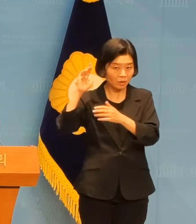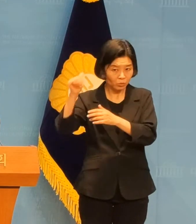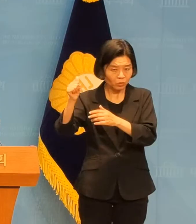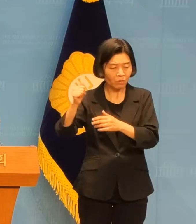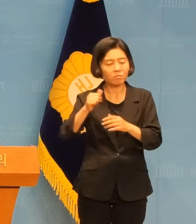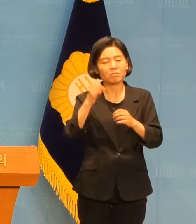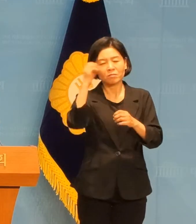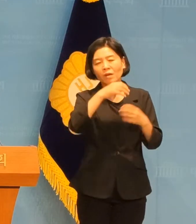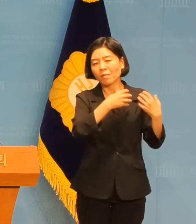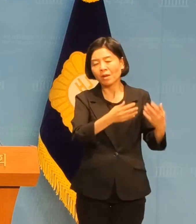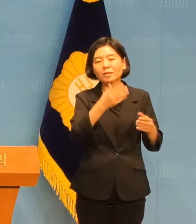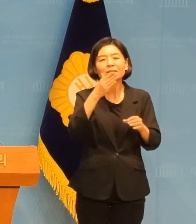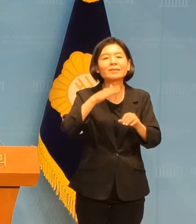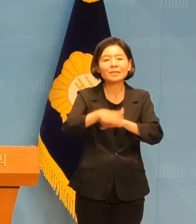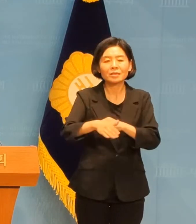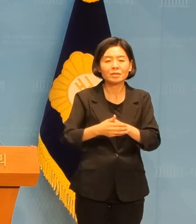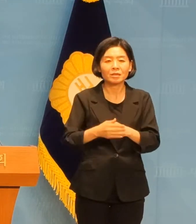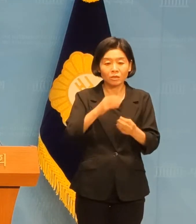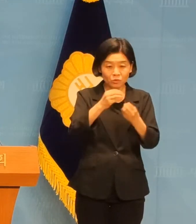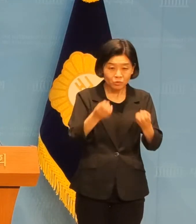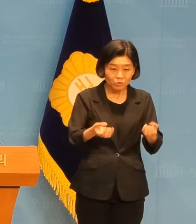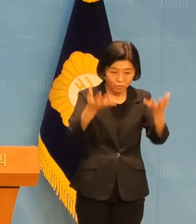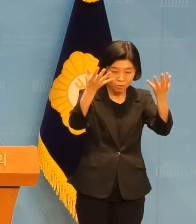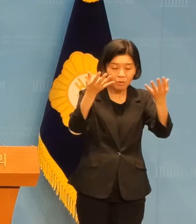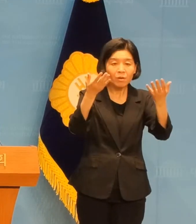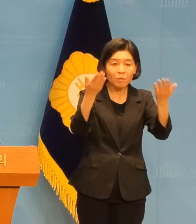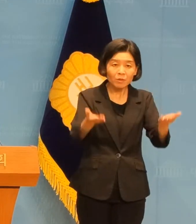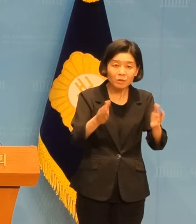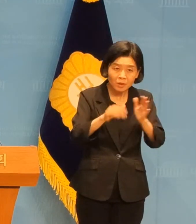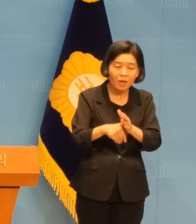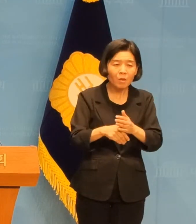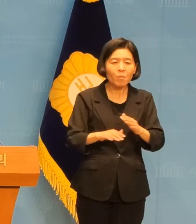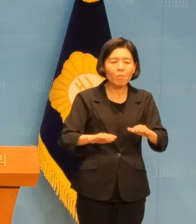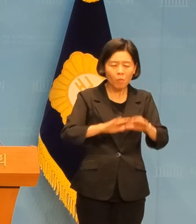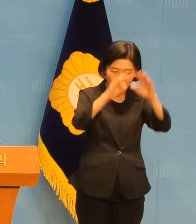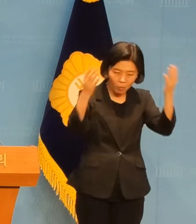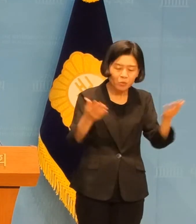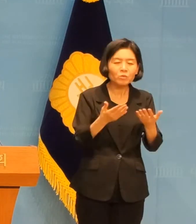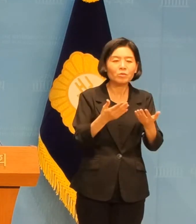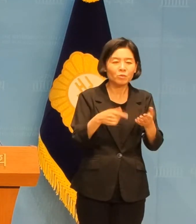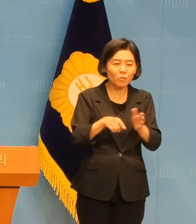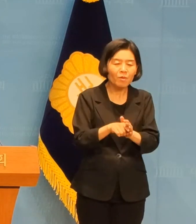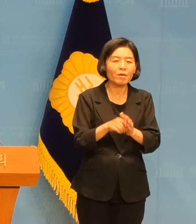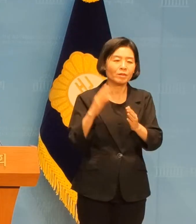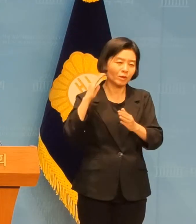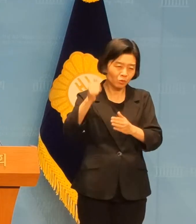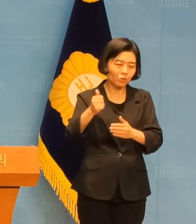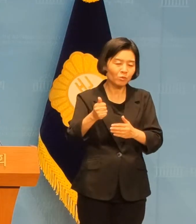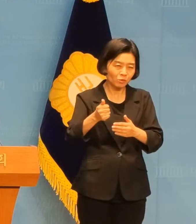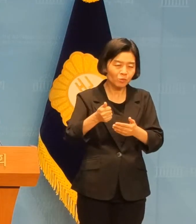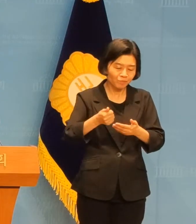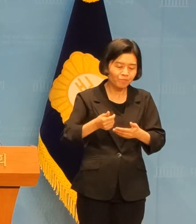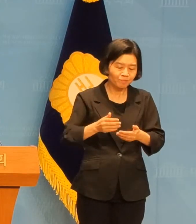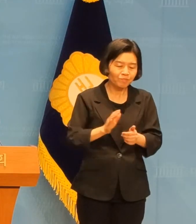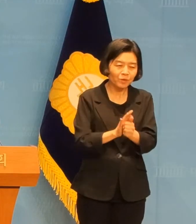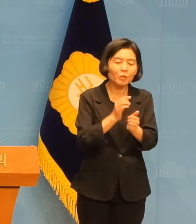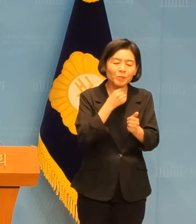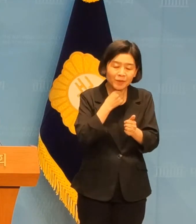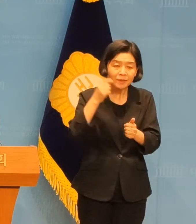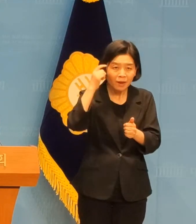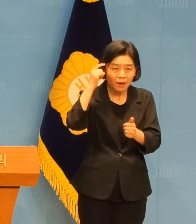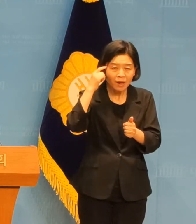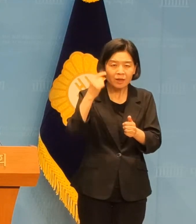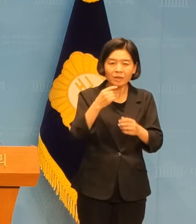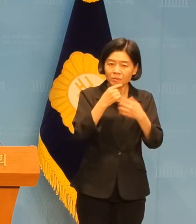대통령이 되겠다고 했지만 이는 정치적 수사에만 그치고 민주당의 독주에 편승하는 모습을